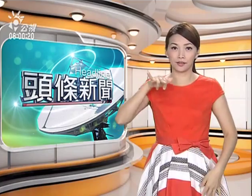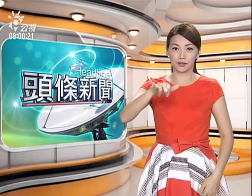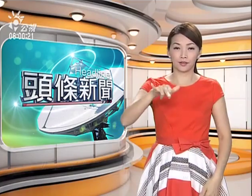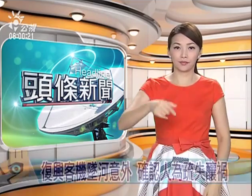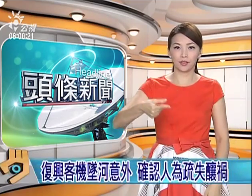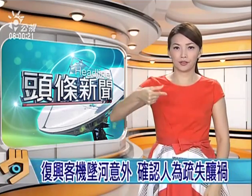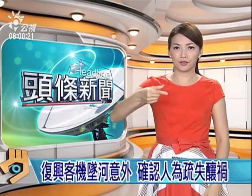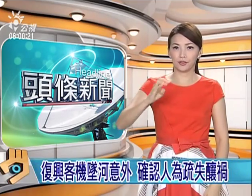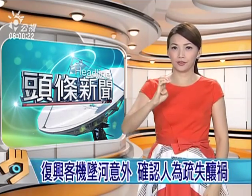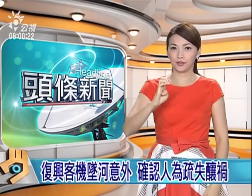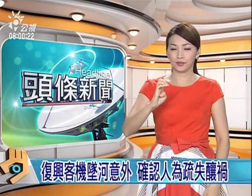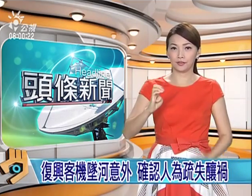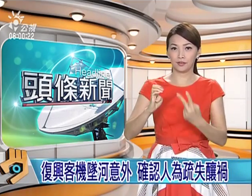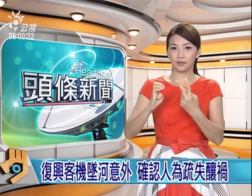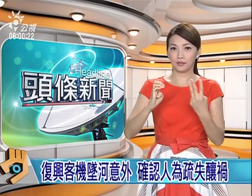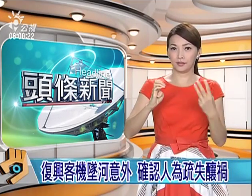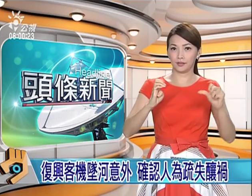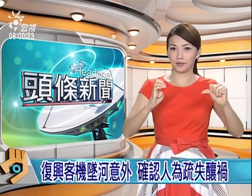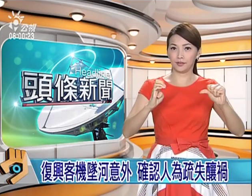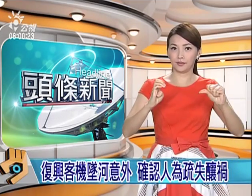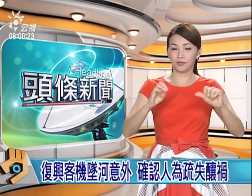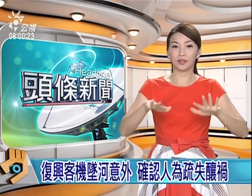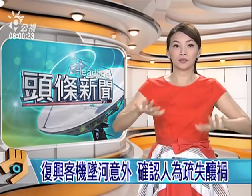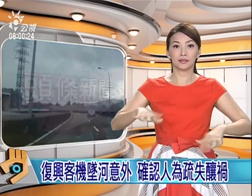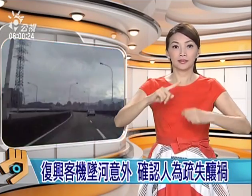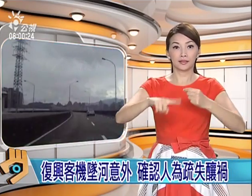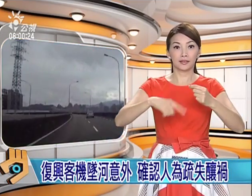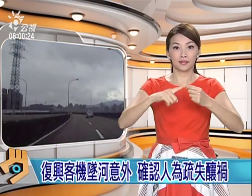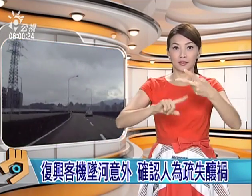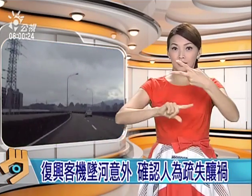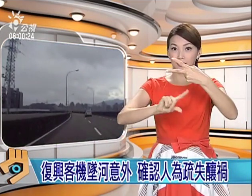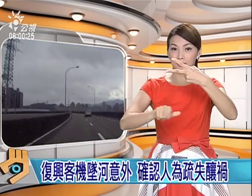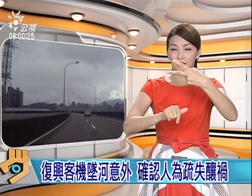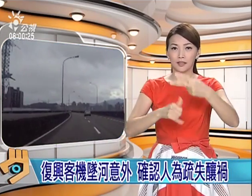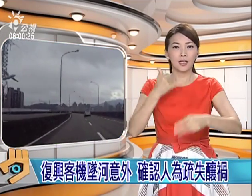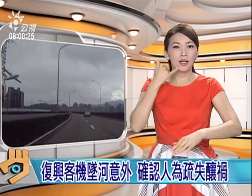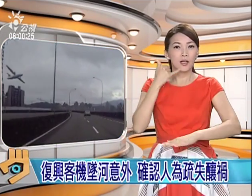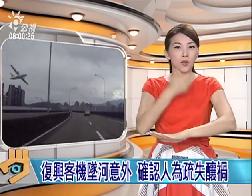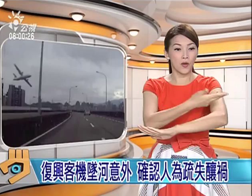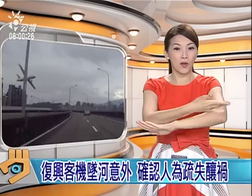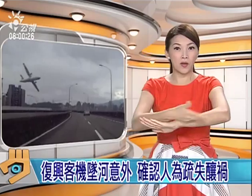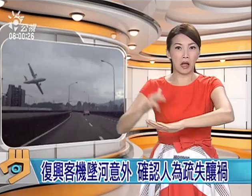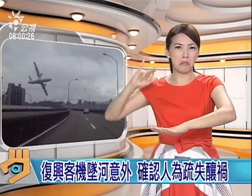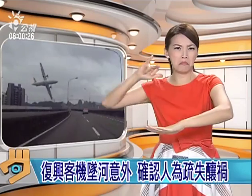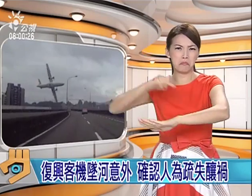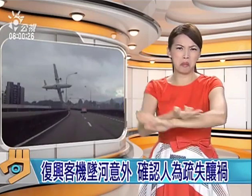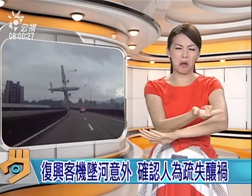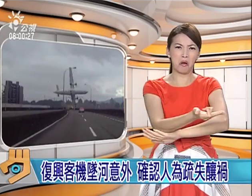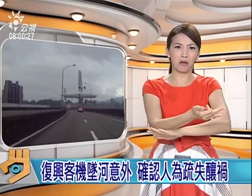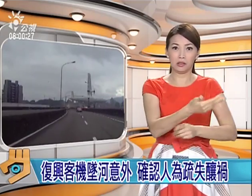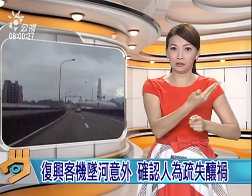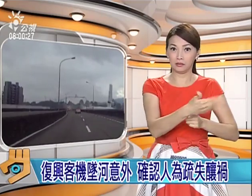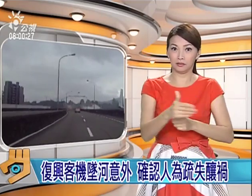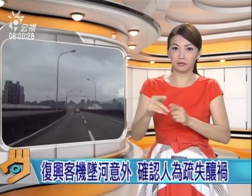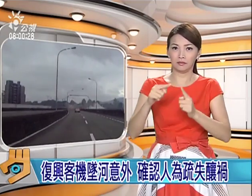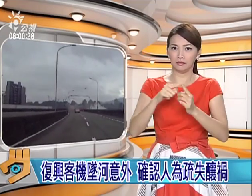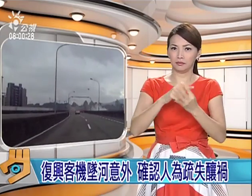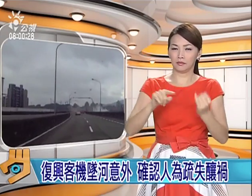航空 G1235 班机今年2月在基隆河坠河，造成了43人